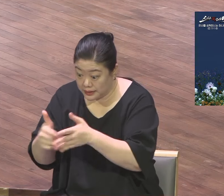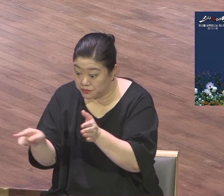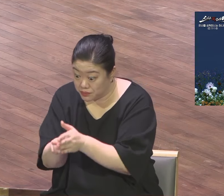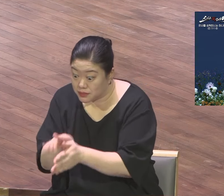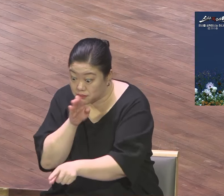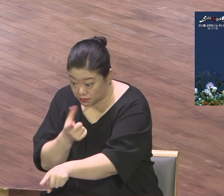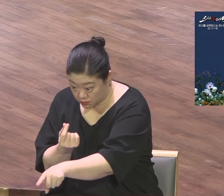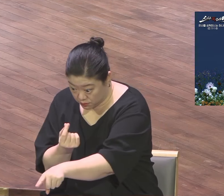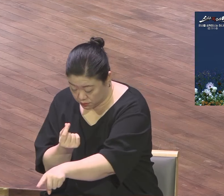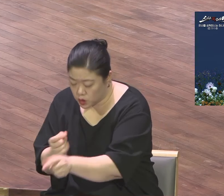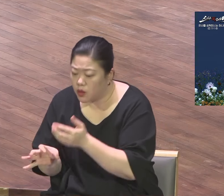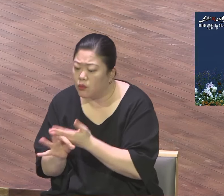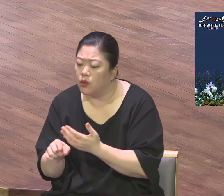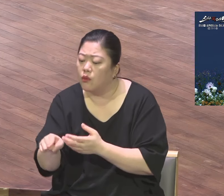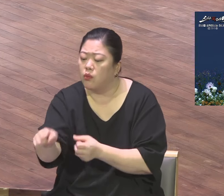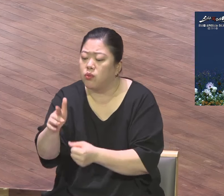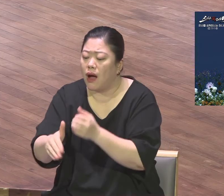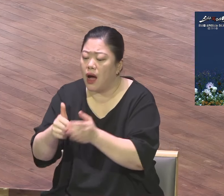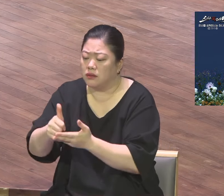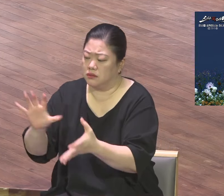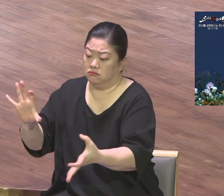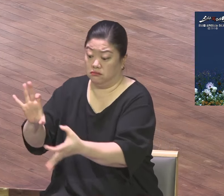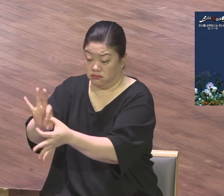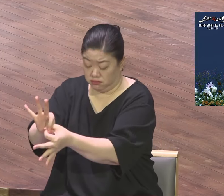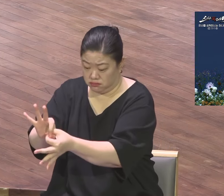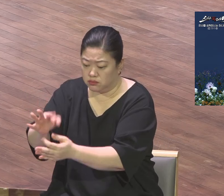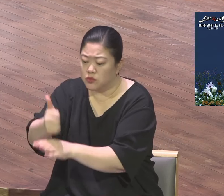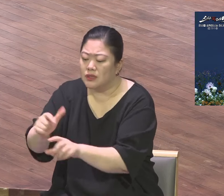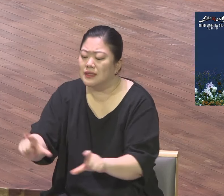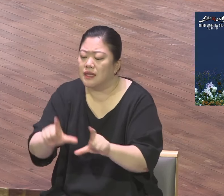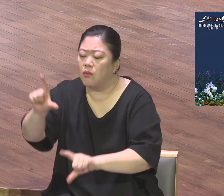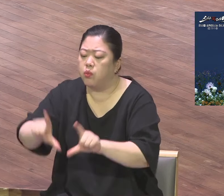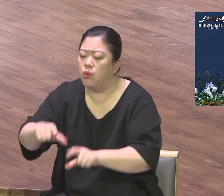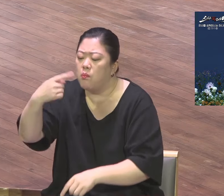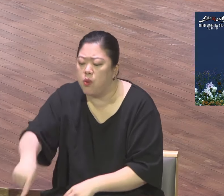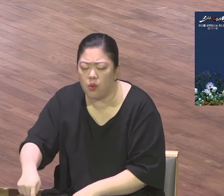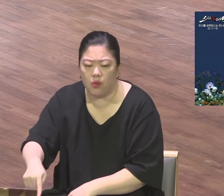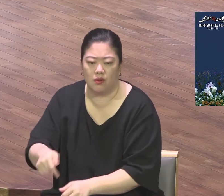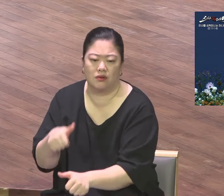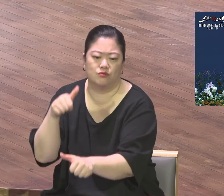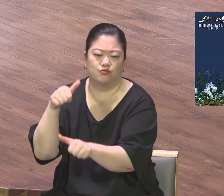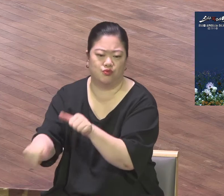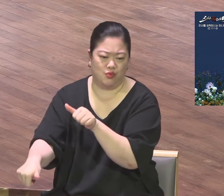것인가에 대해서 결론적인 답을 주고 있습니다. 핵심은